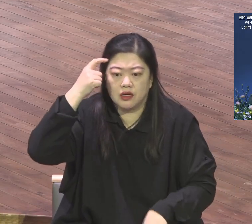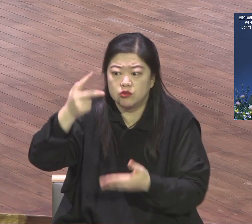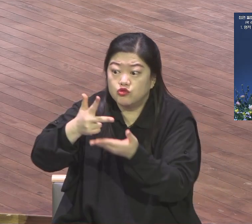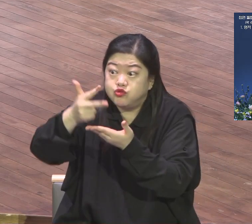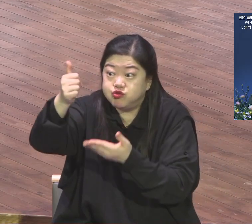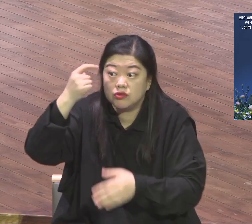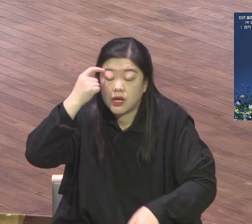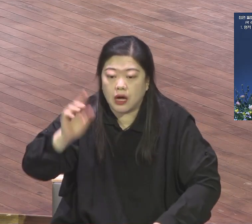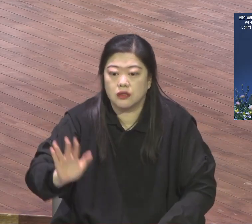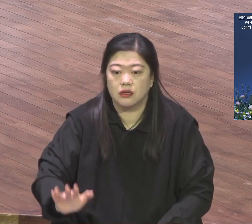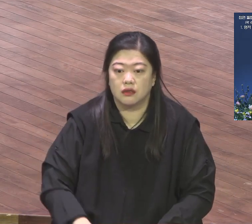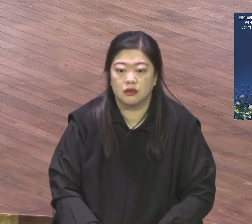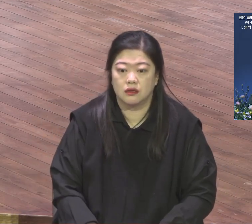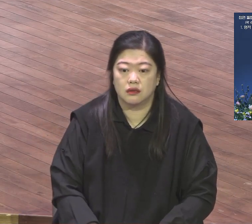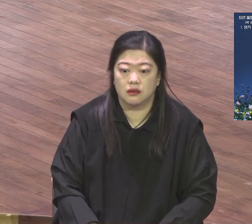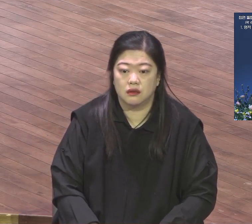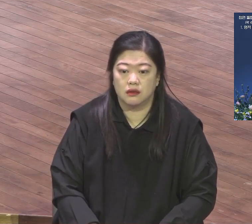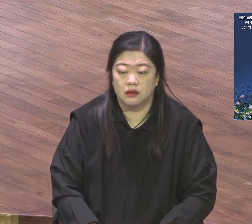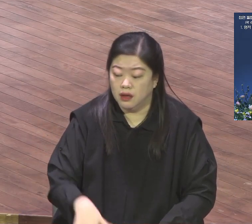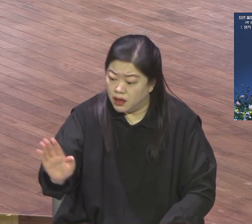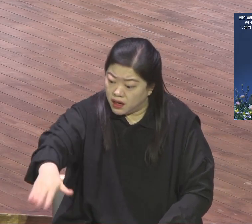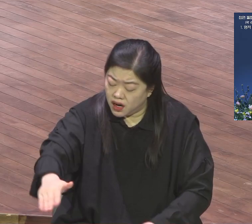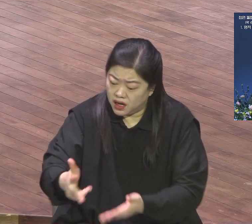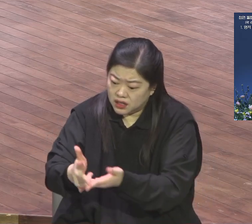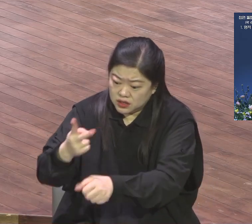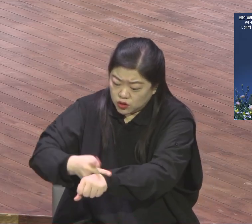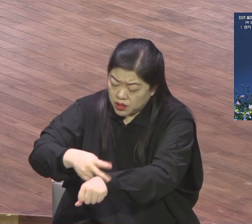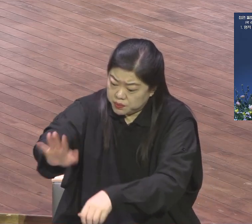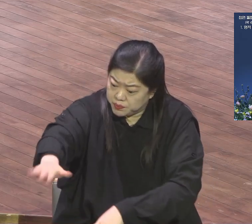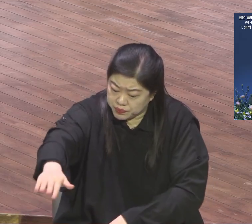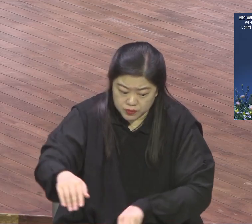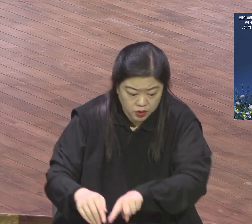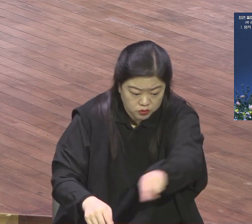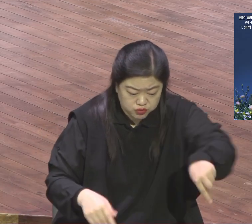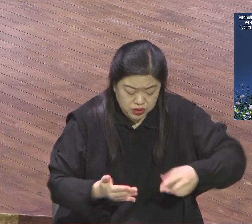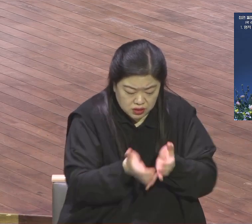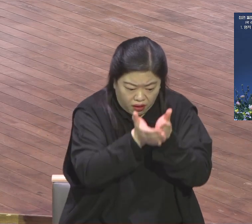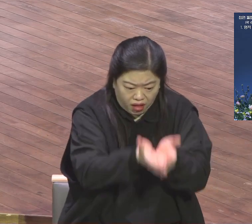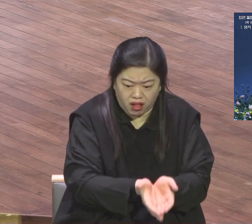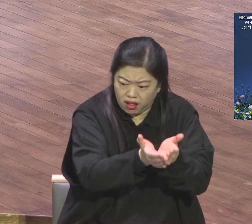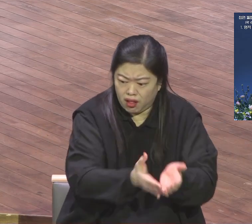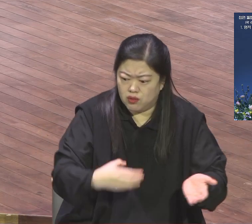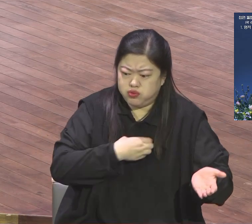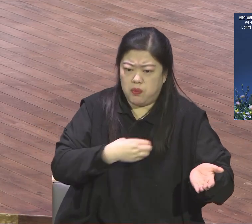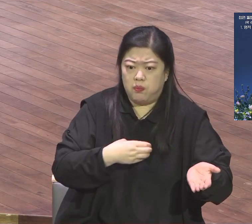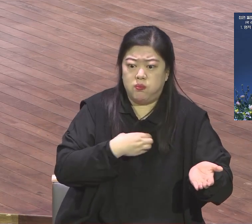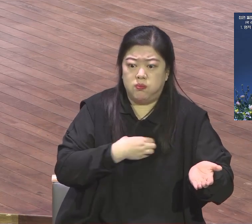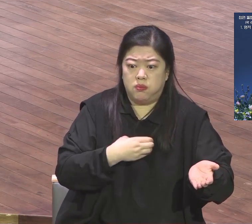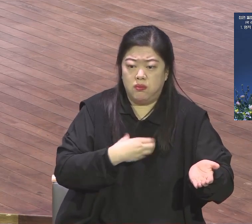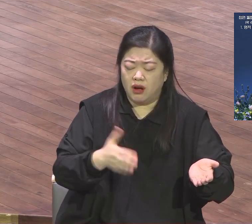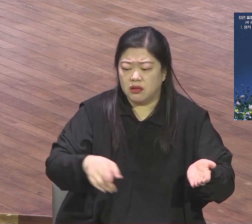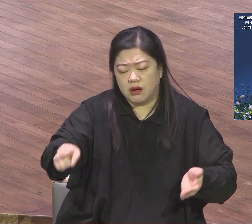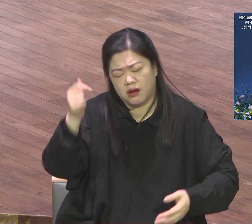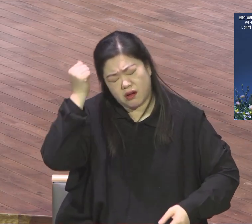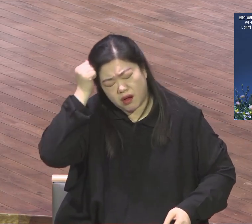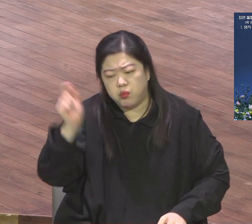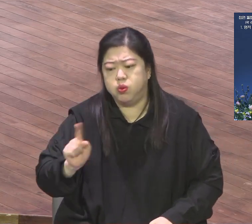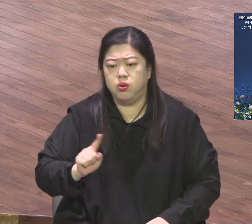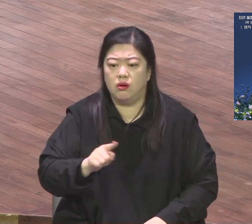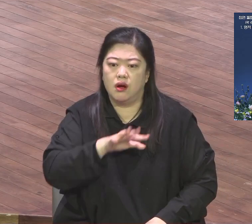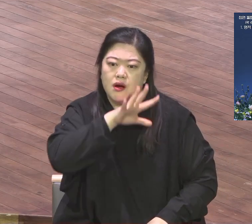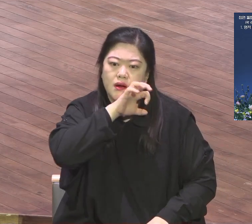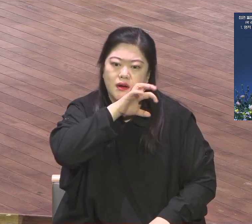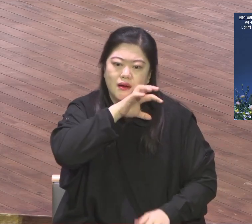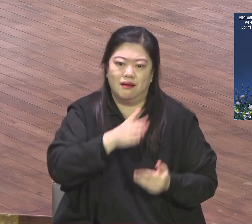왜 아무런 조치를 취하지 않습니까? 원망이죠, 원망. 원망의 목소리를 예수님께 지금 불평을 합니다,